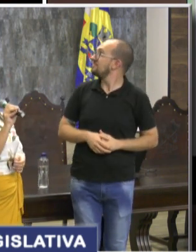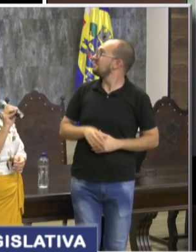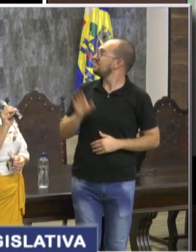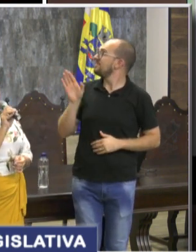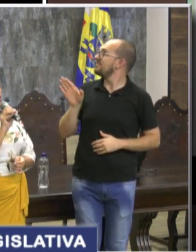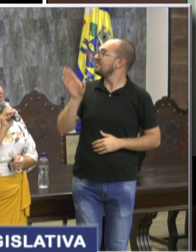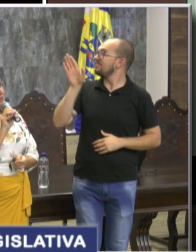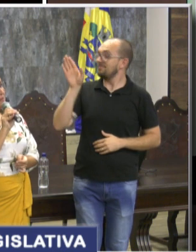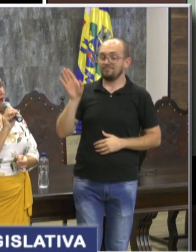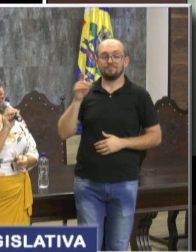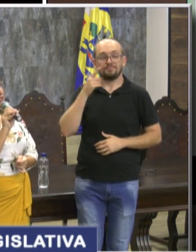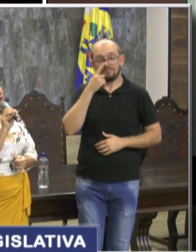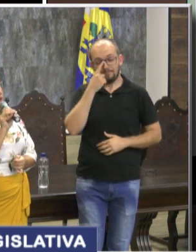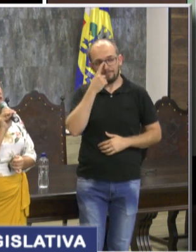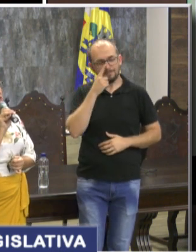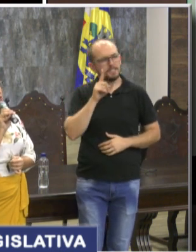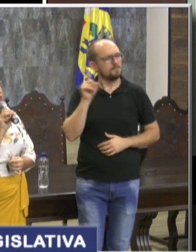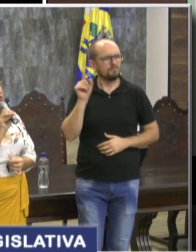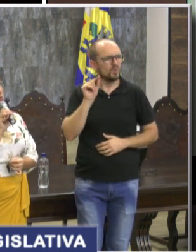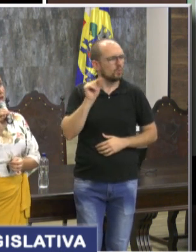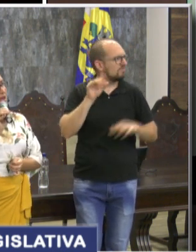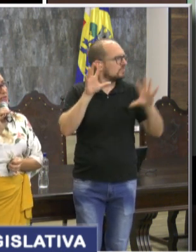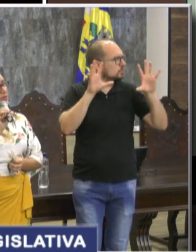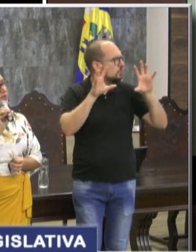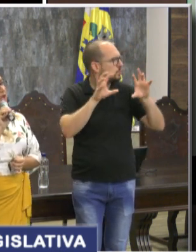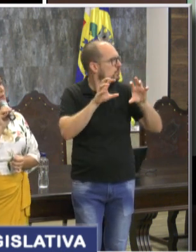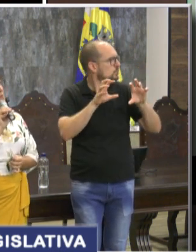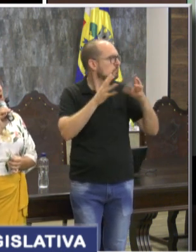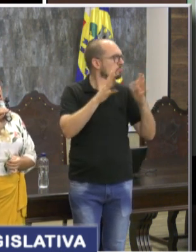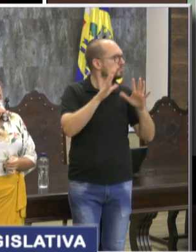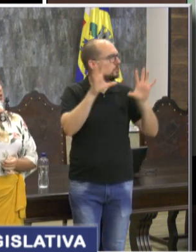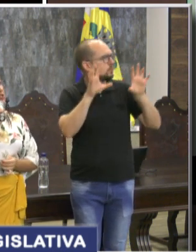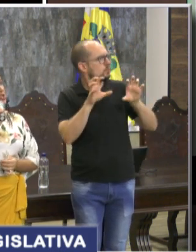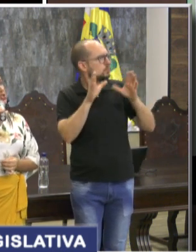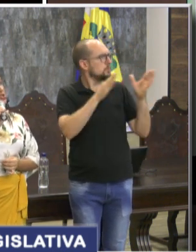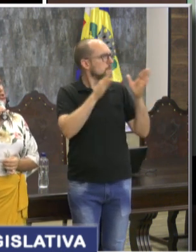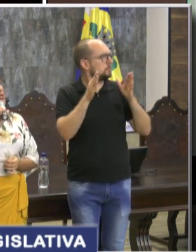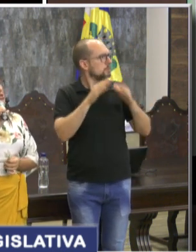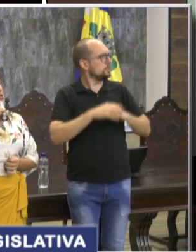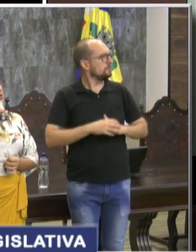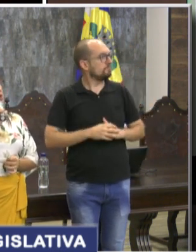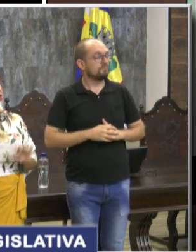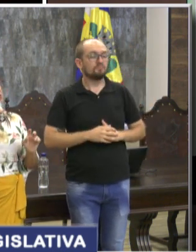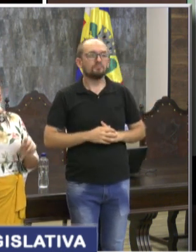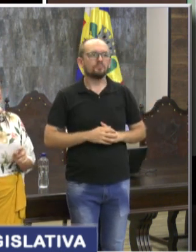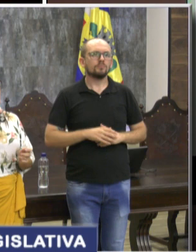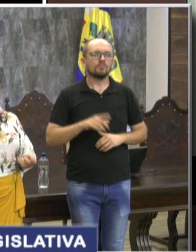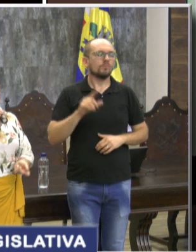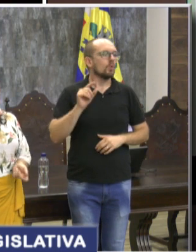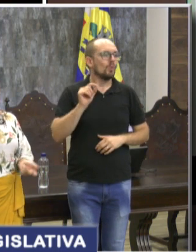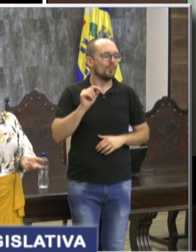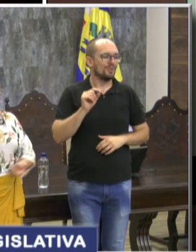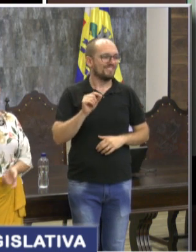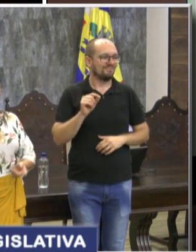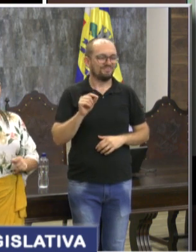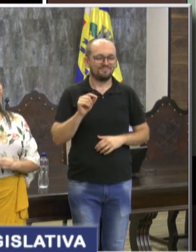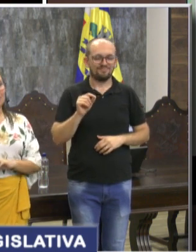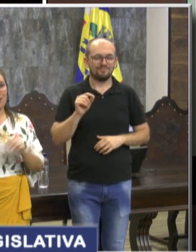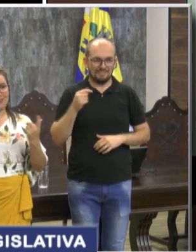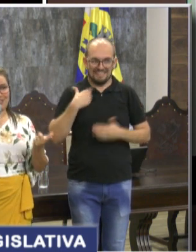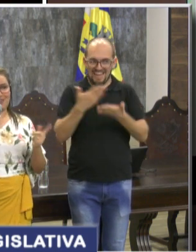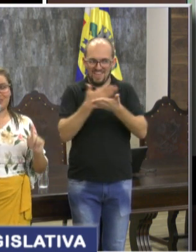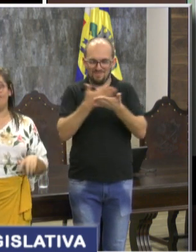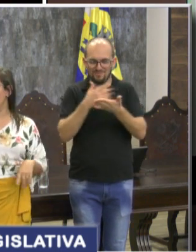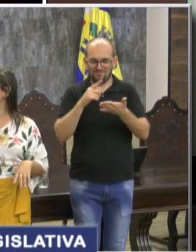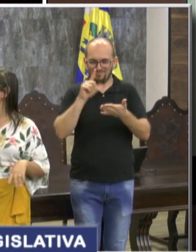Ali, a próxima imagem, está um pouquinho escuro, parece, mas é uma atividade que até nós colocamos no livro, que